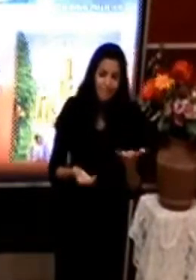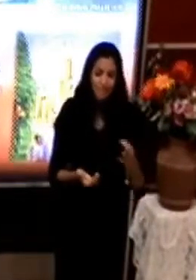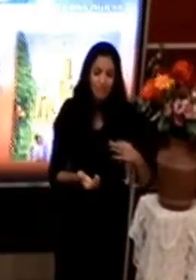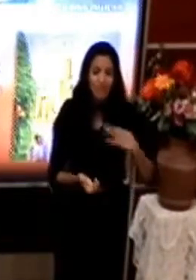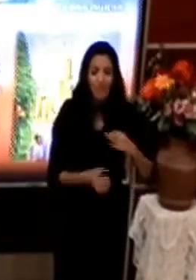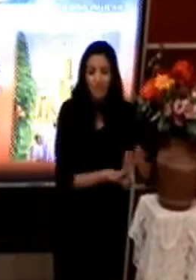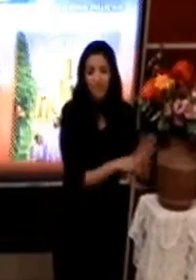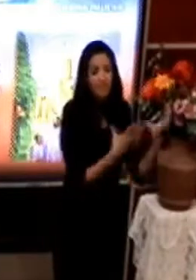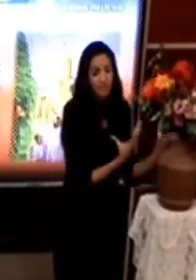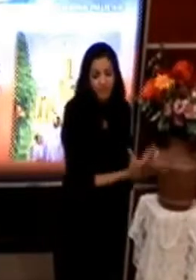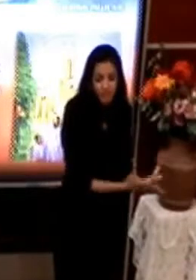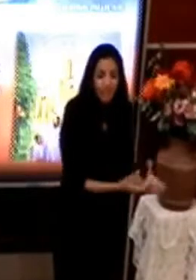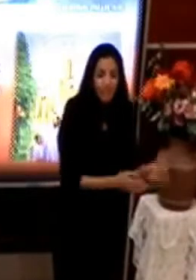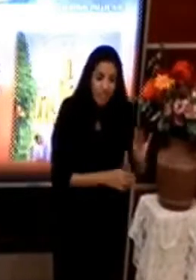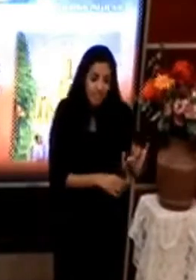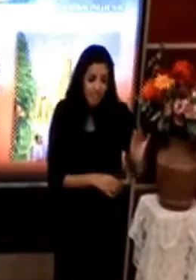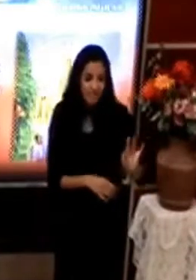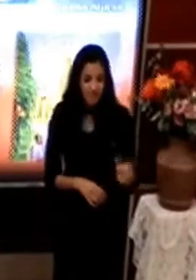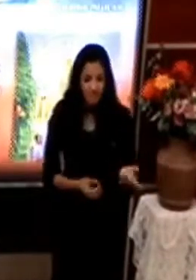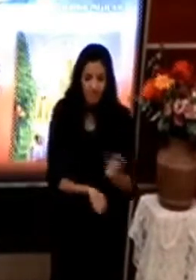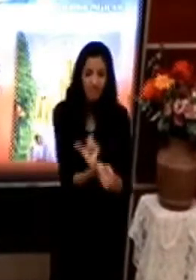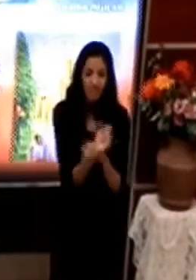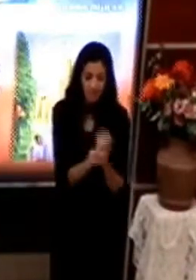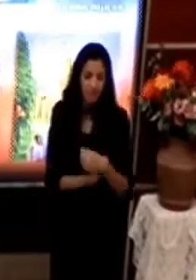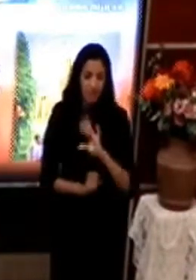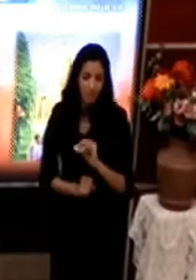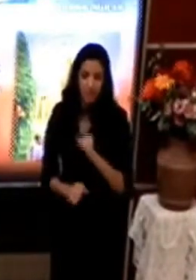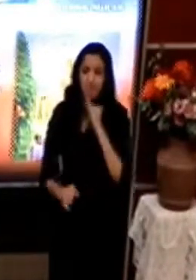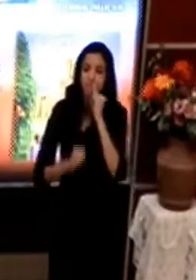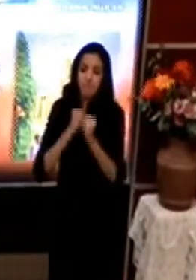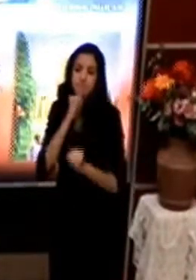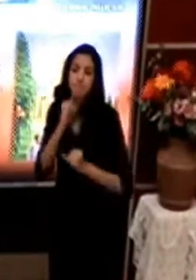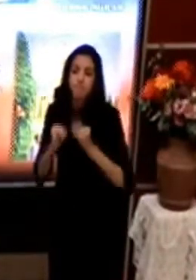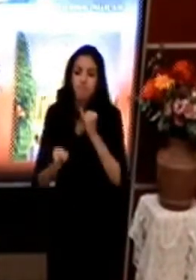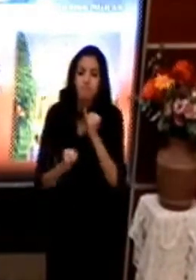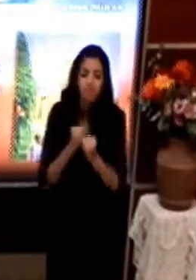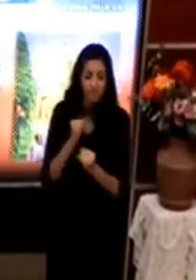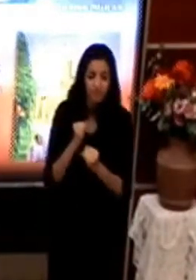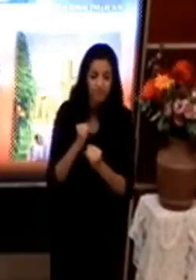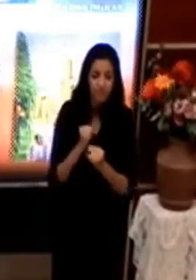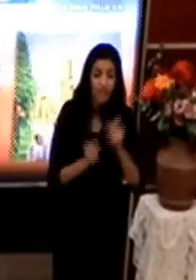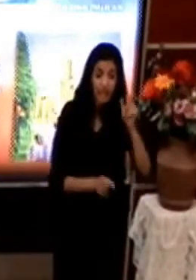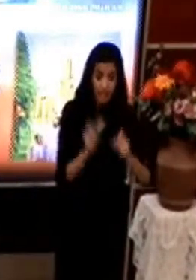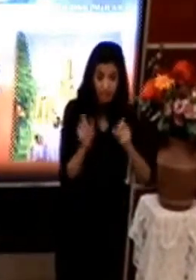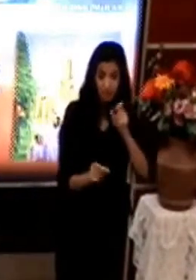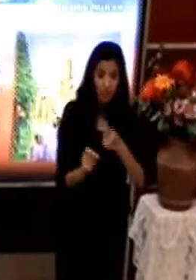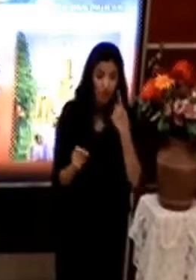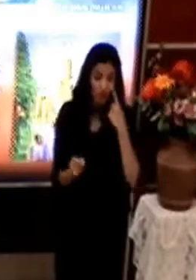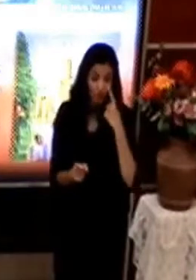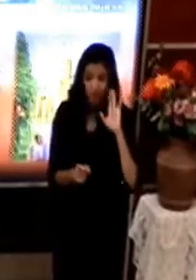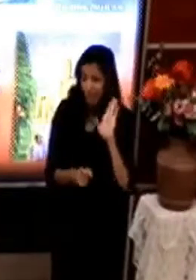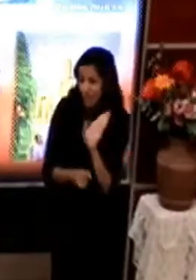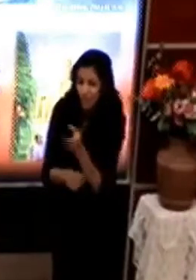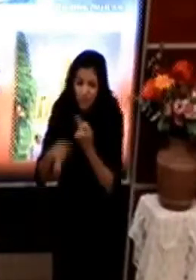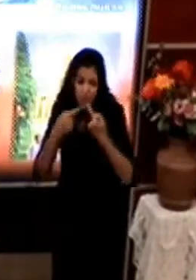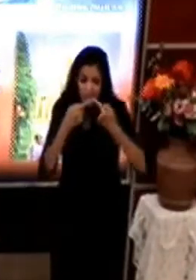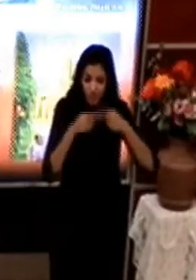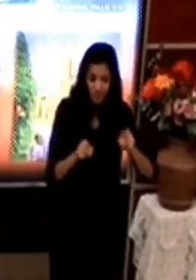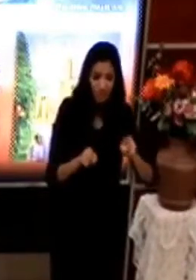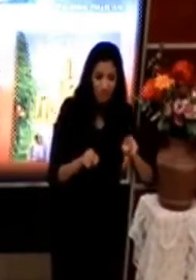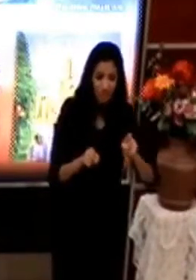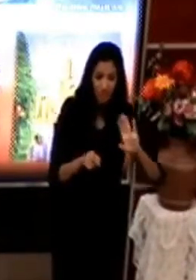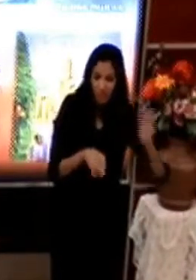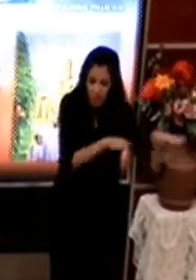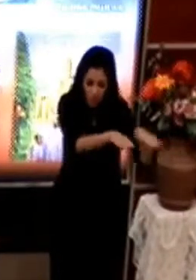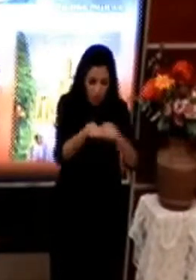vida y por eso le digo a ustedes así, que conozcan a la gente, todos somos diferentes, no todos vamos a ser igual a vos.